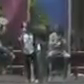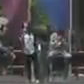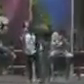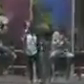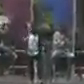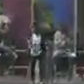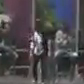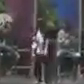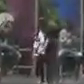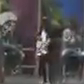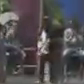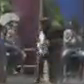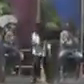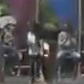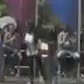Gracias, Coruña.